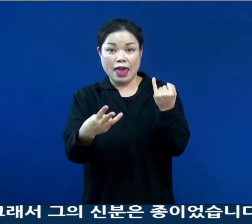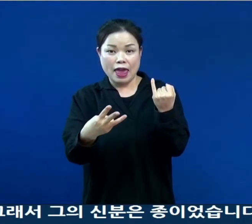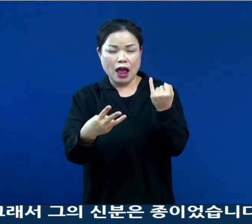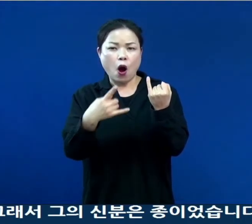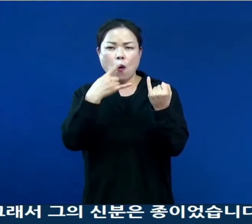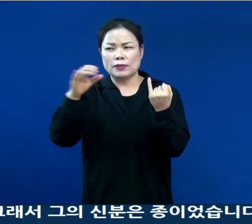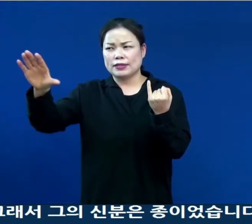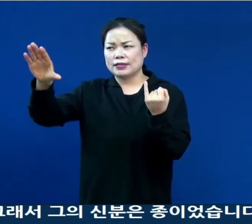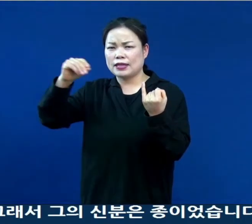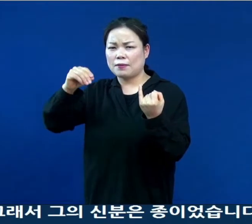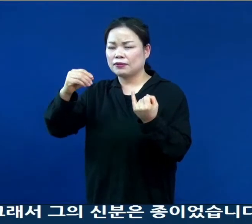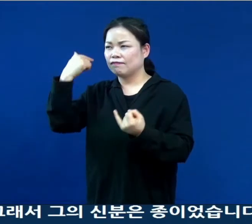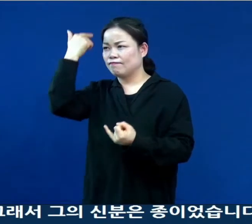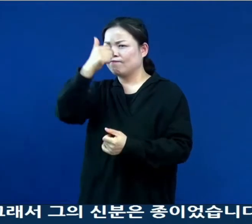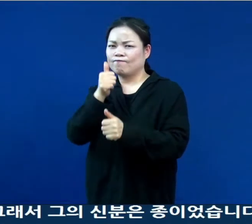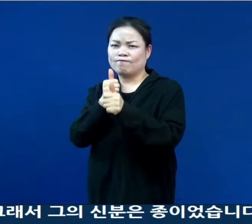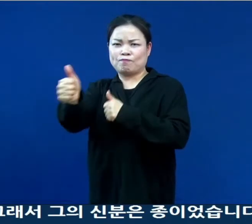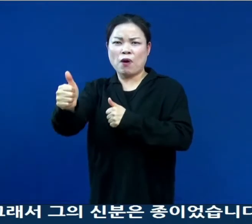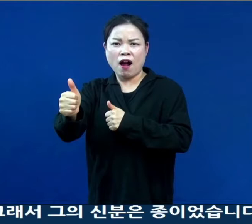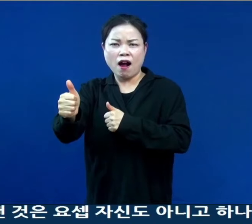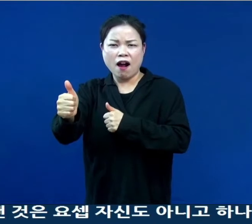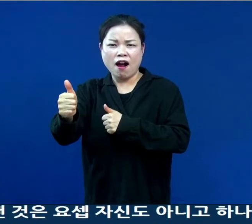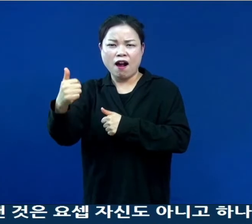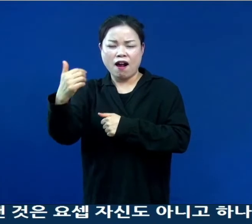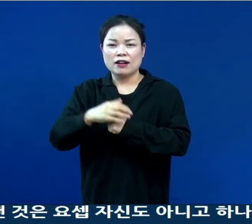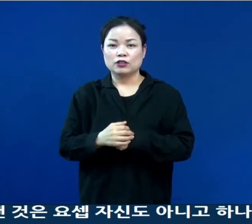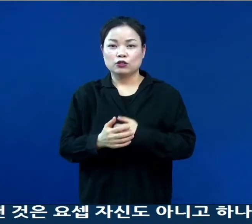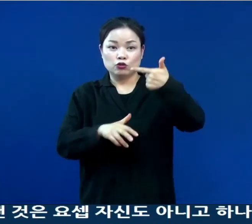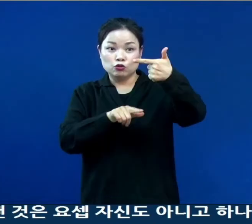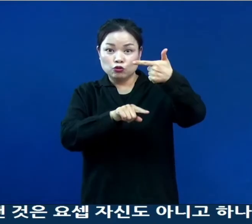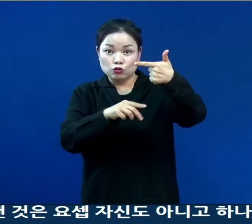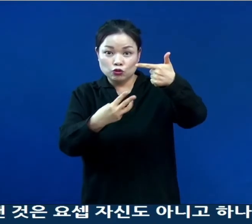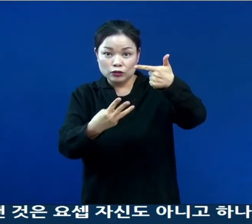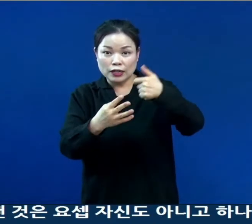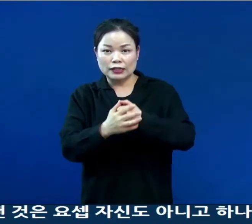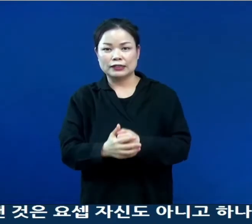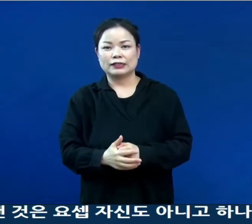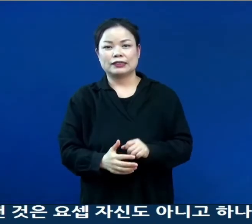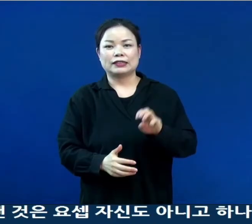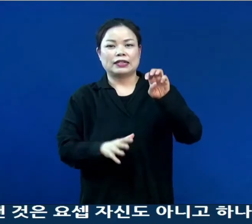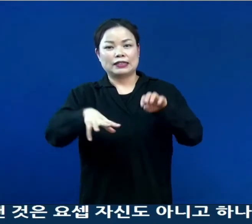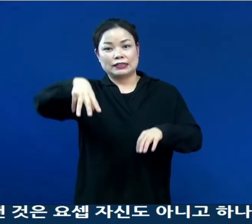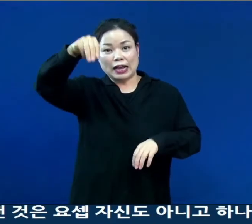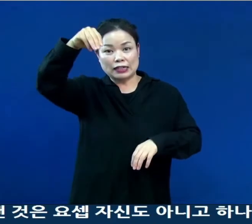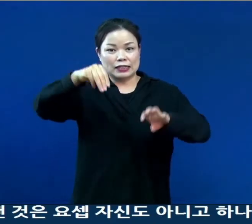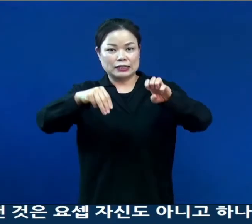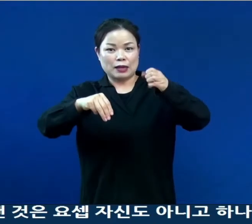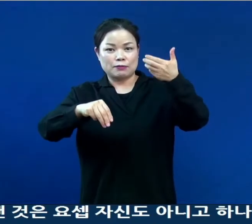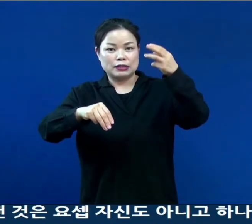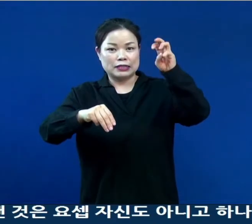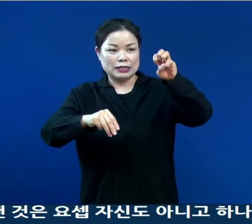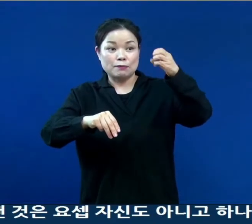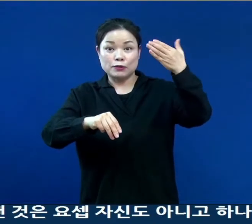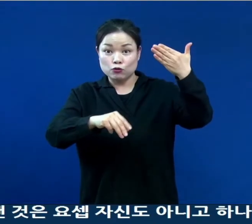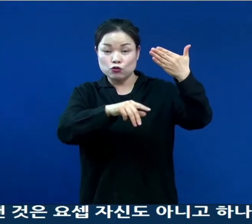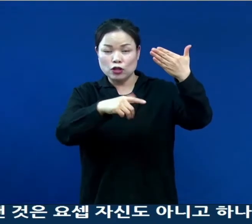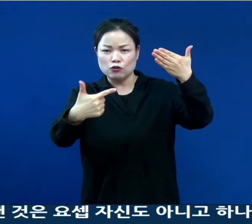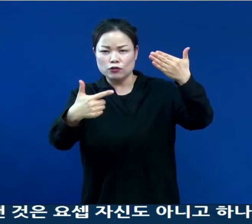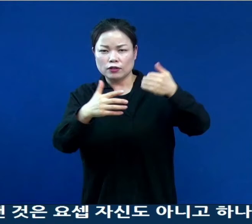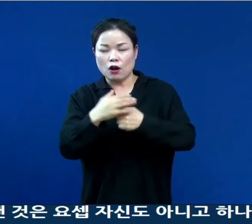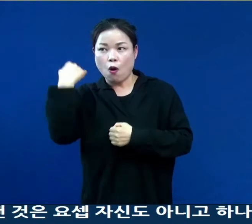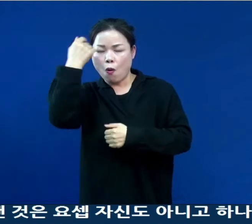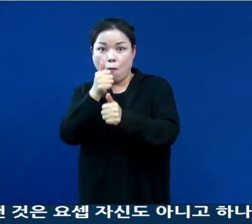잘생긴 외모라고 성경은 기록하고 있습니다. 6절에 보시면 창세기 39장 6절에 보시면 요셉은